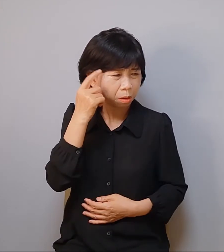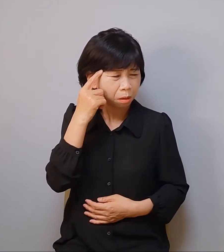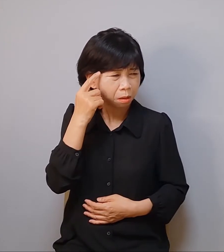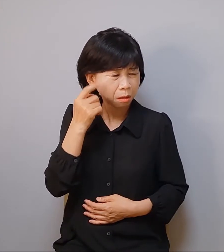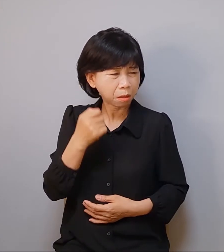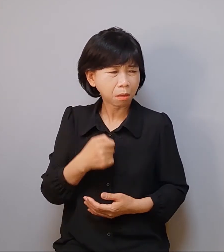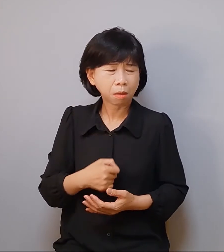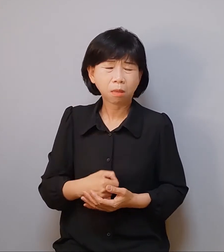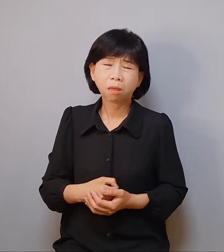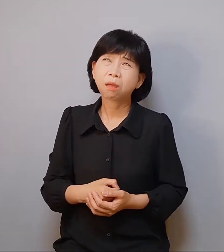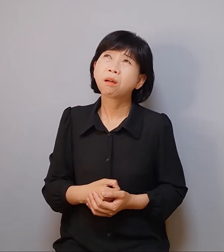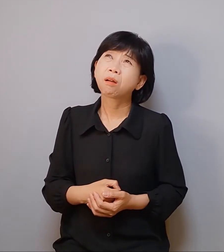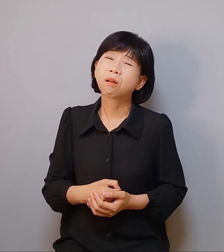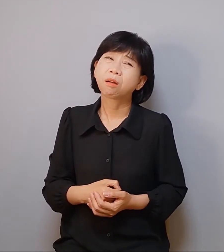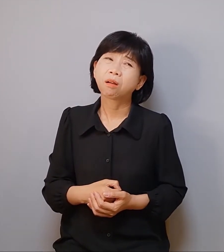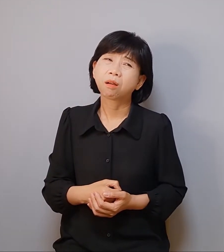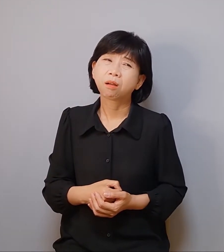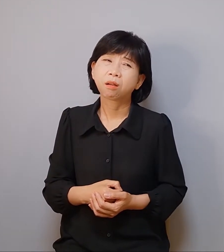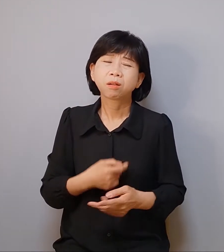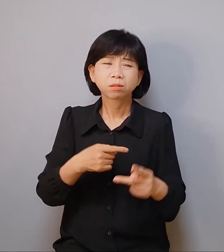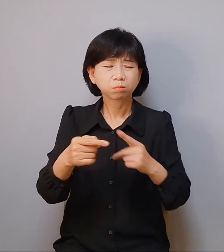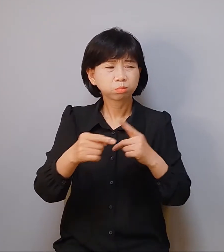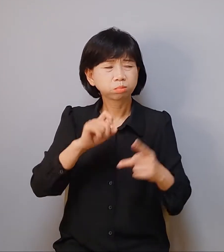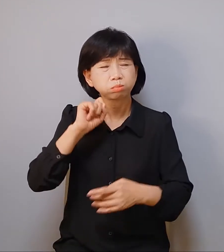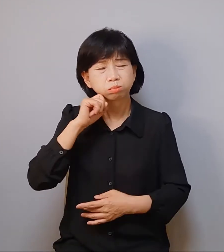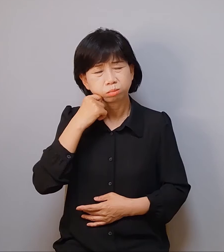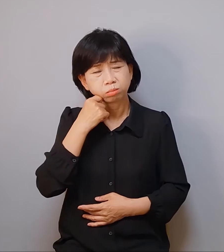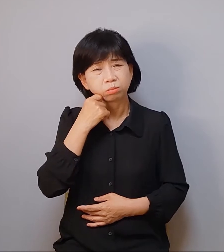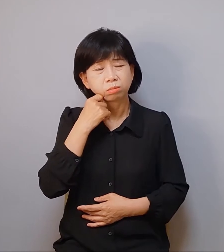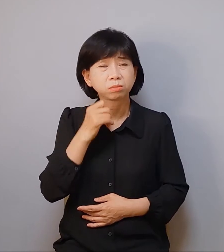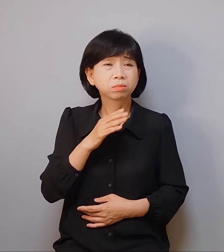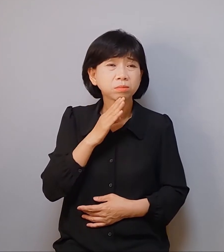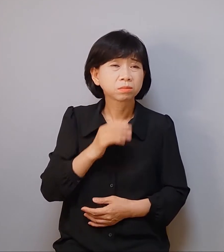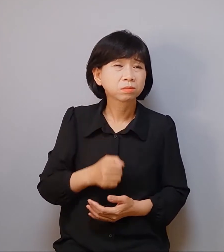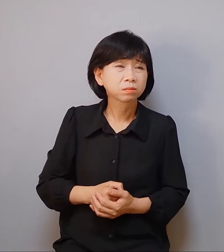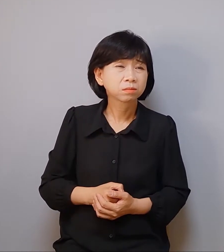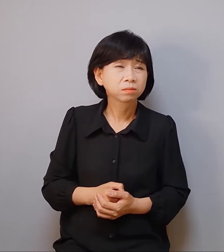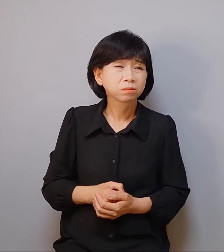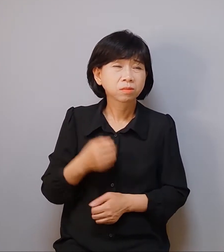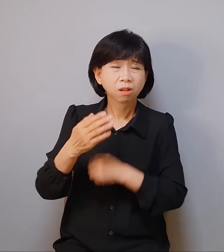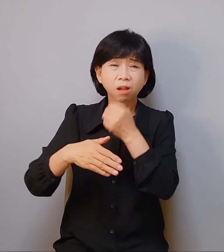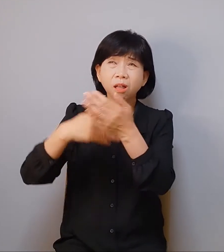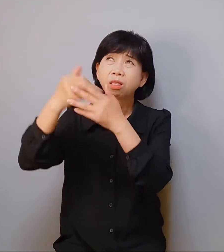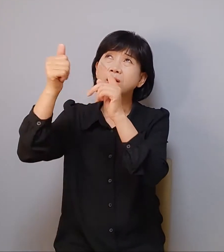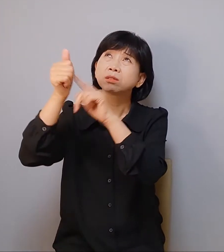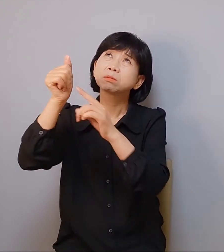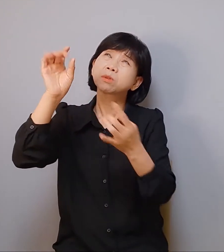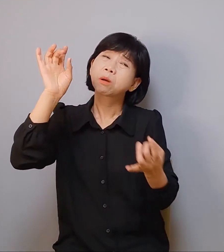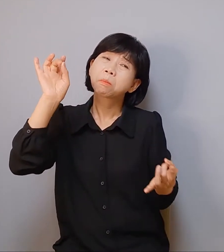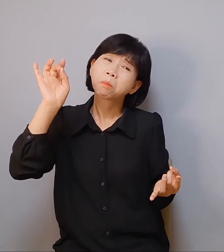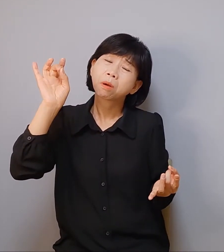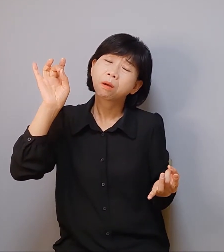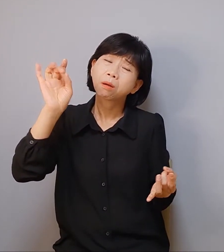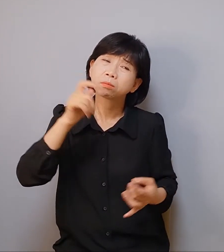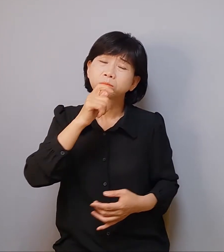이해가 되지 않습니다. 여러분, 하나님이 침묵하시는 이유가